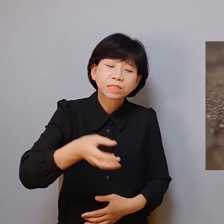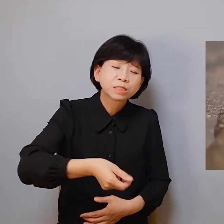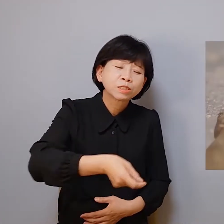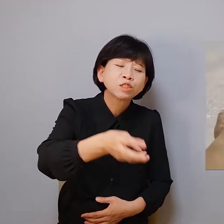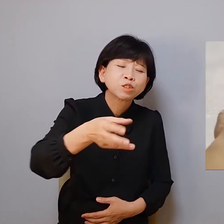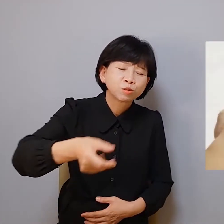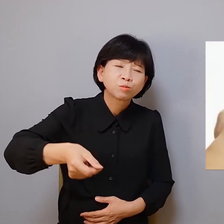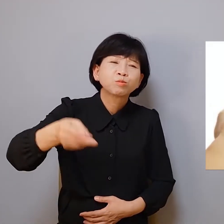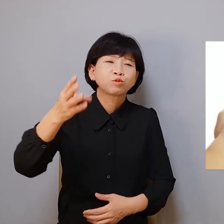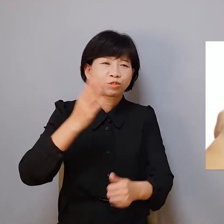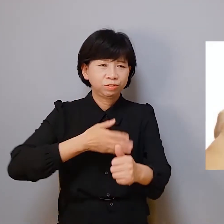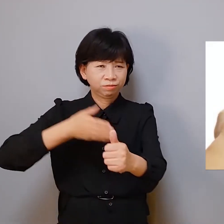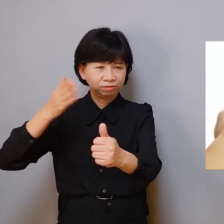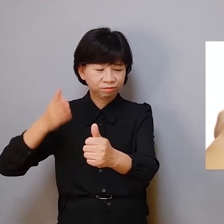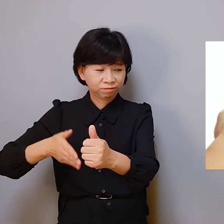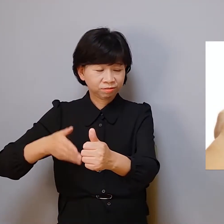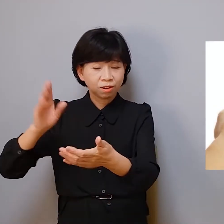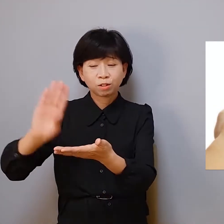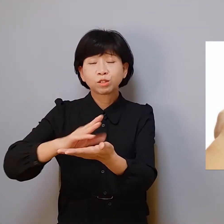씨앗을 뿌리세요.